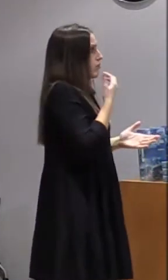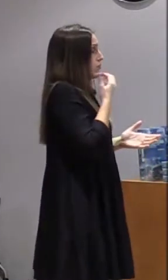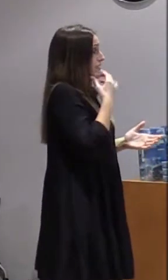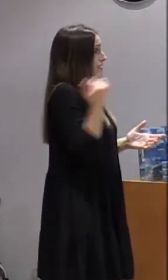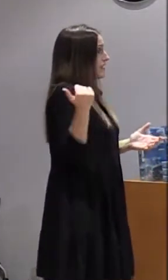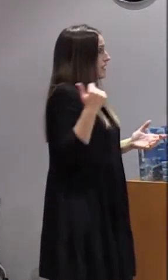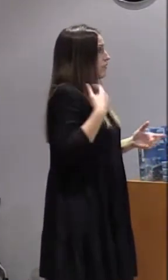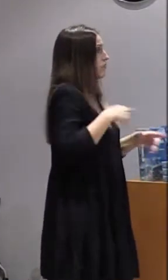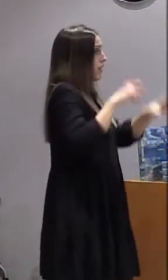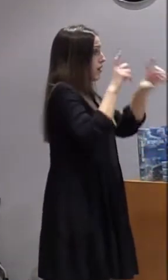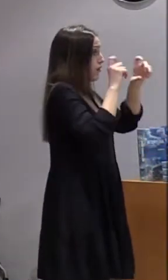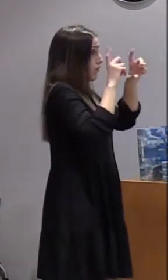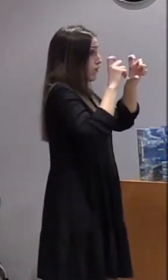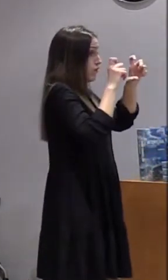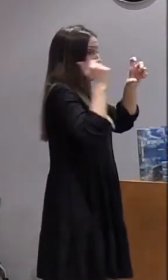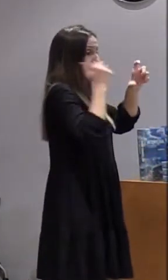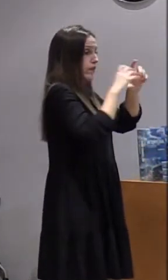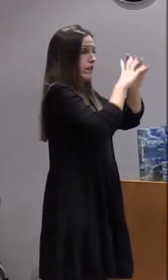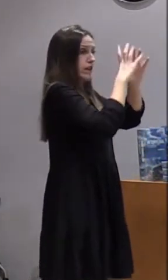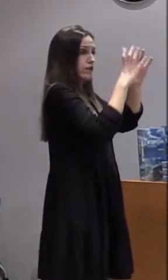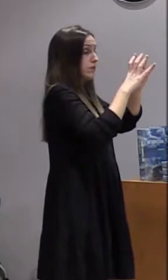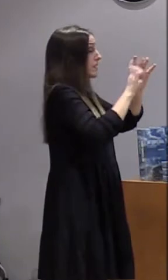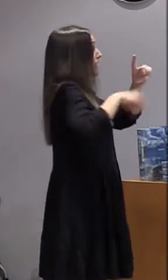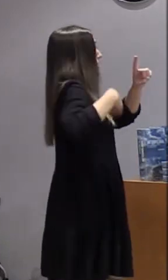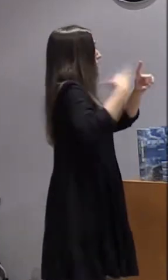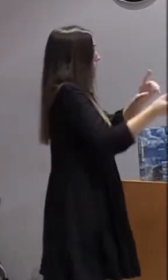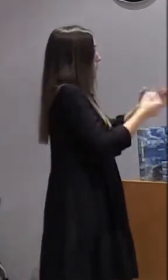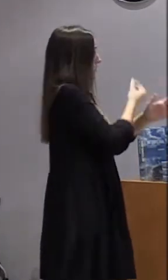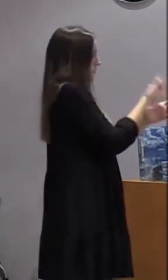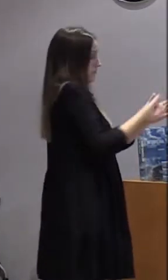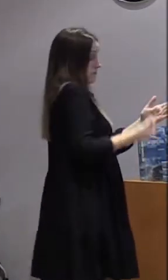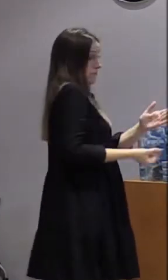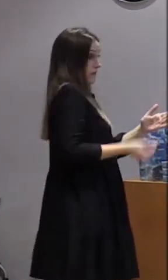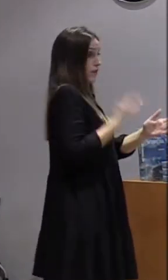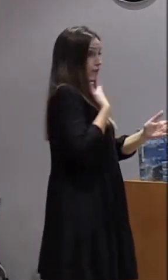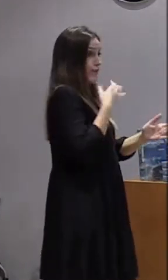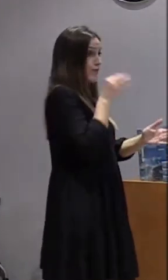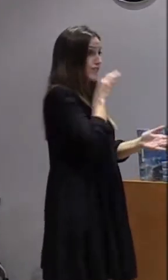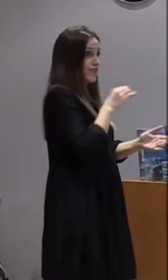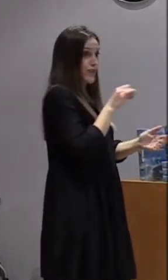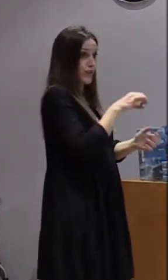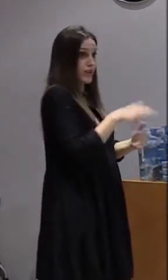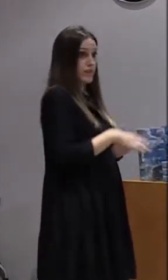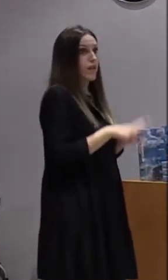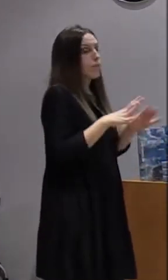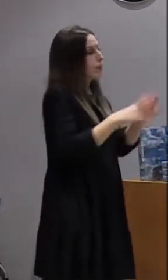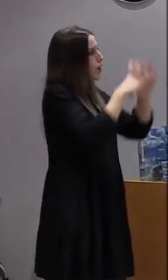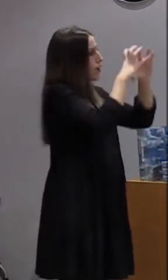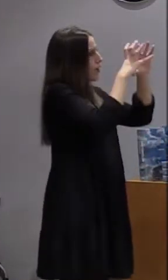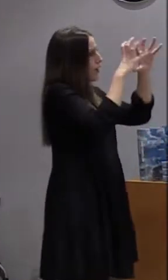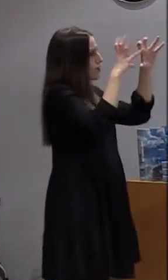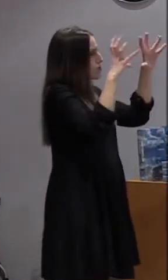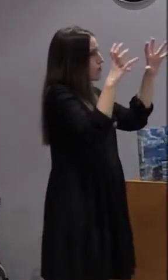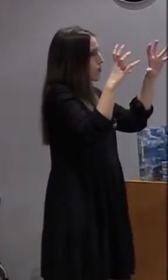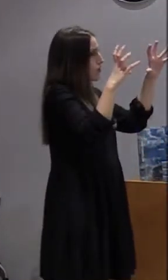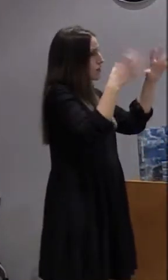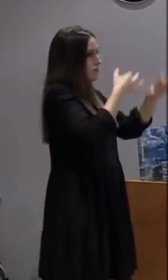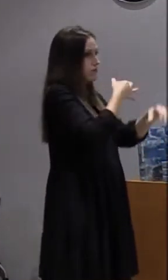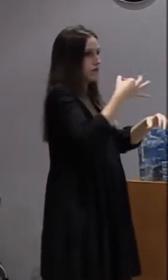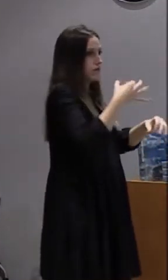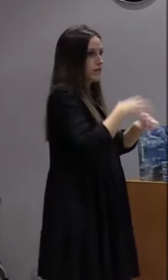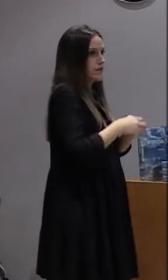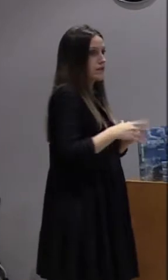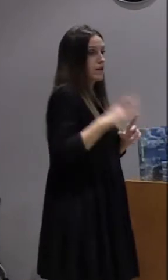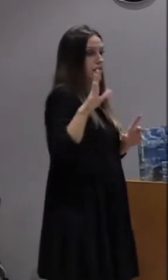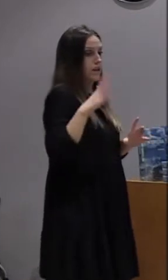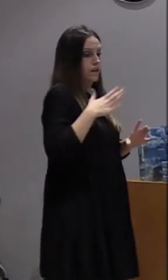una fotografía de esos cúmulos y luego hubiera pintado como se pintaba en el siglo XV, pero las nubes perfectas. A